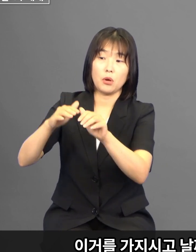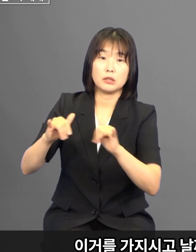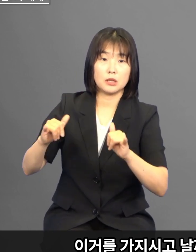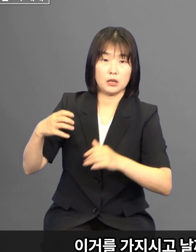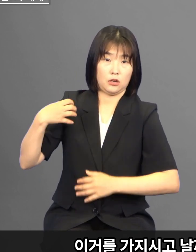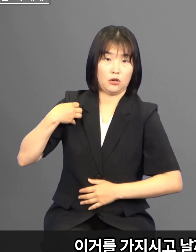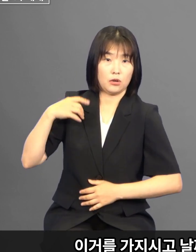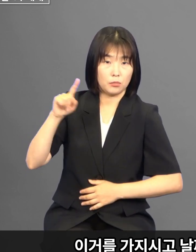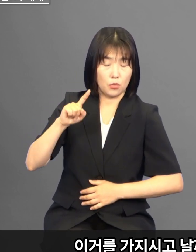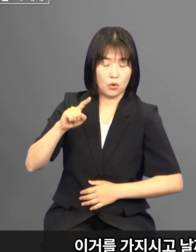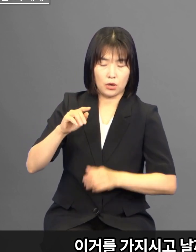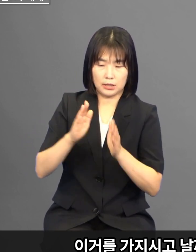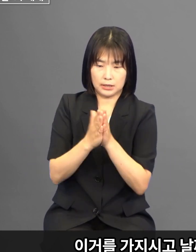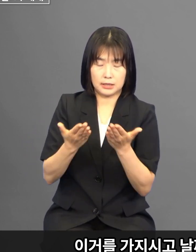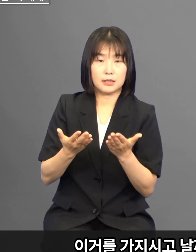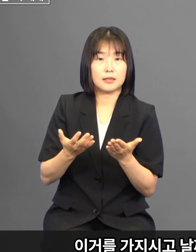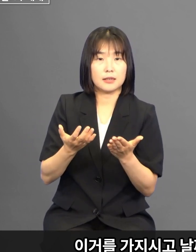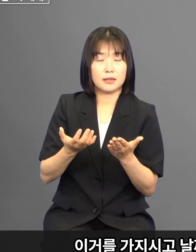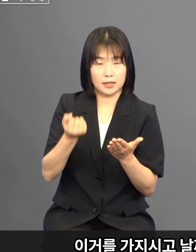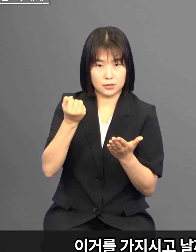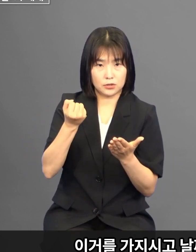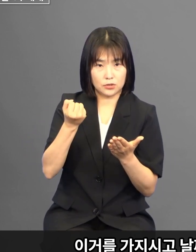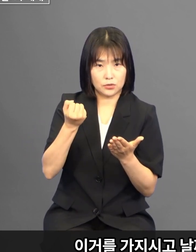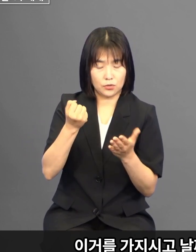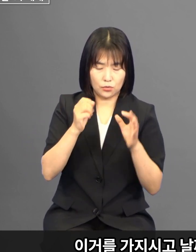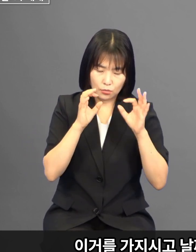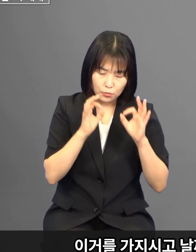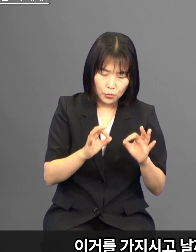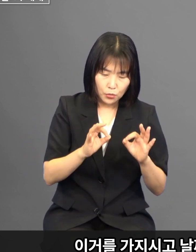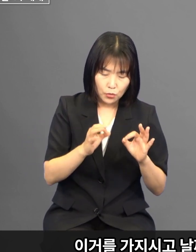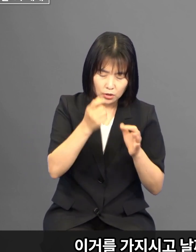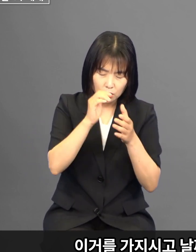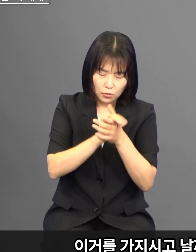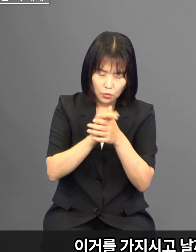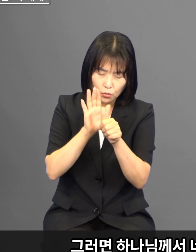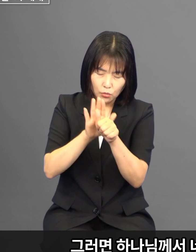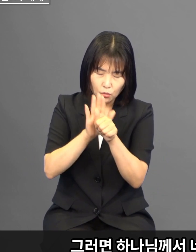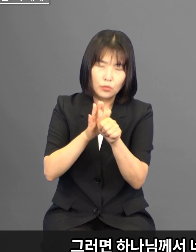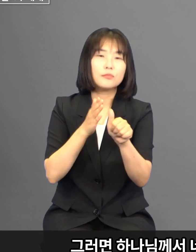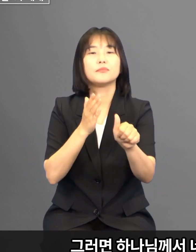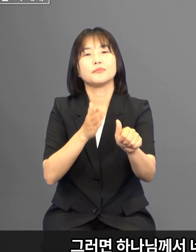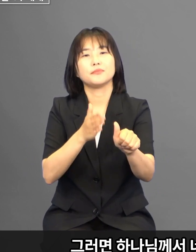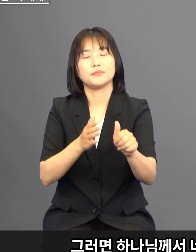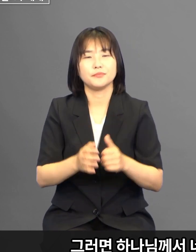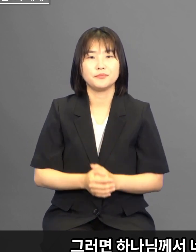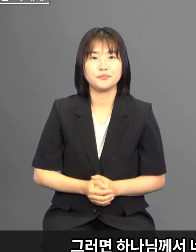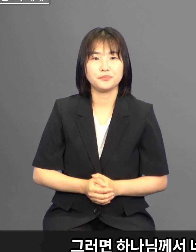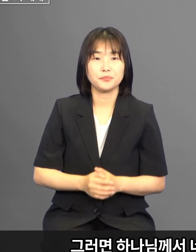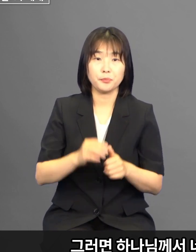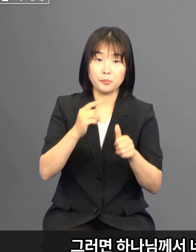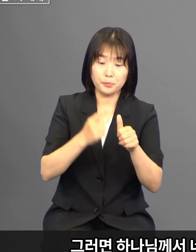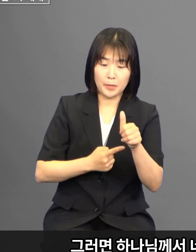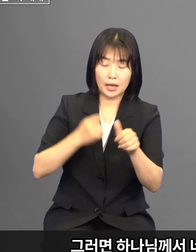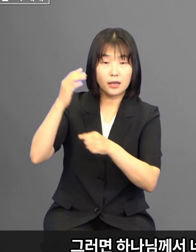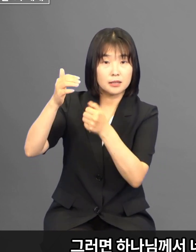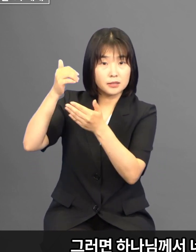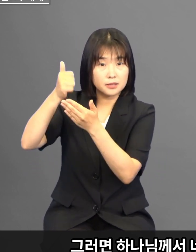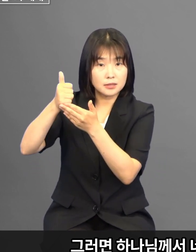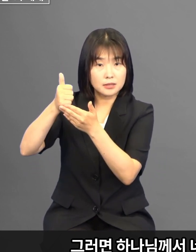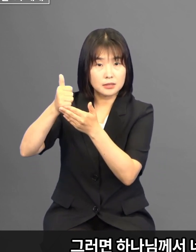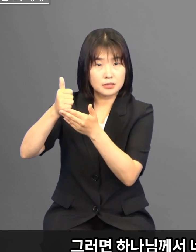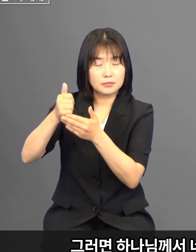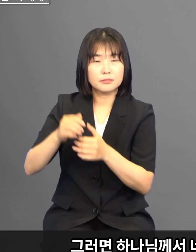이거를 가지시고 날짜별로 보시고 기도해 주십시오. 그러면 하나님께서 너가